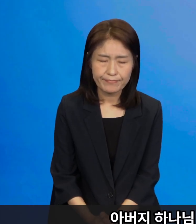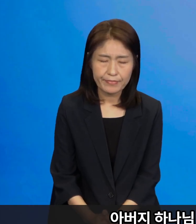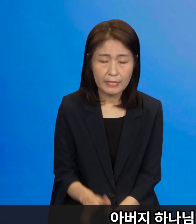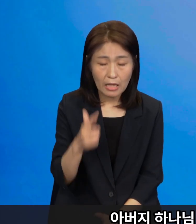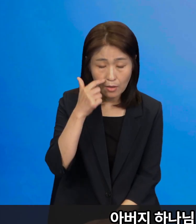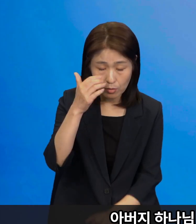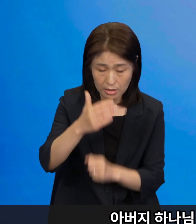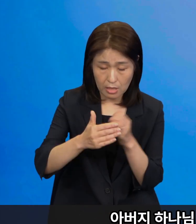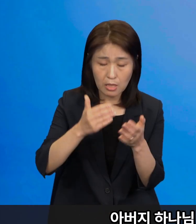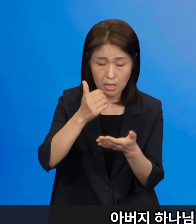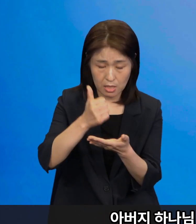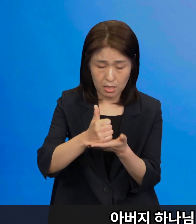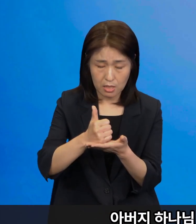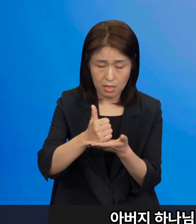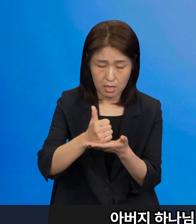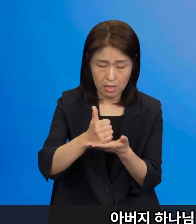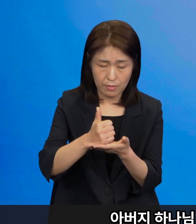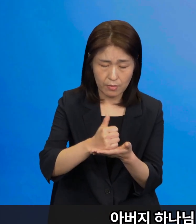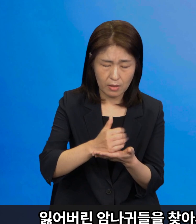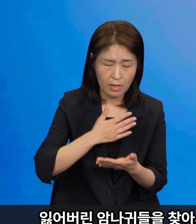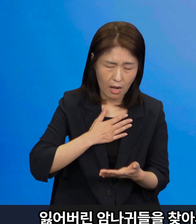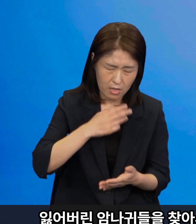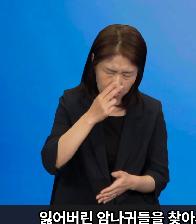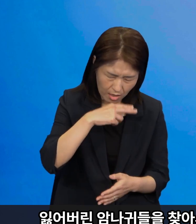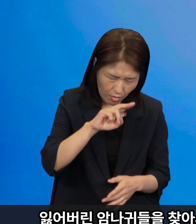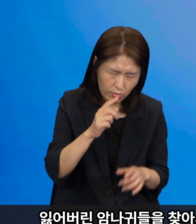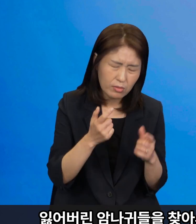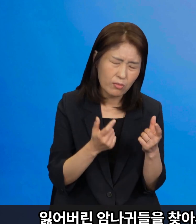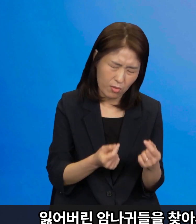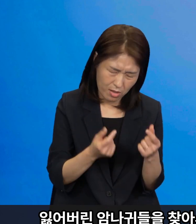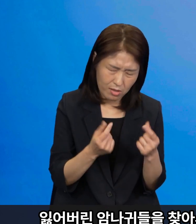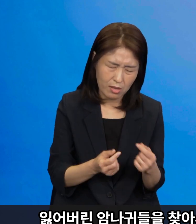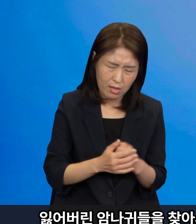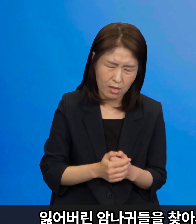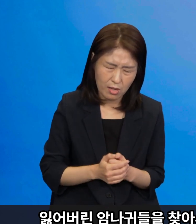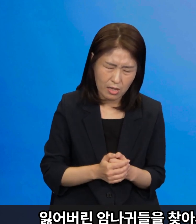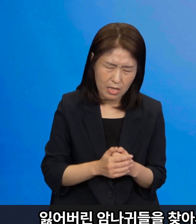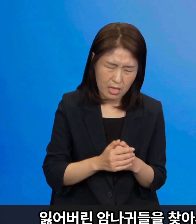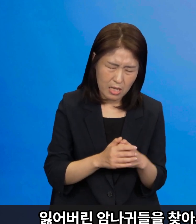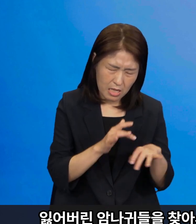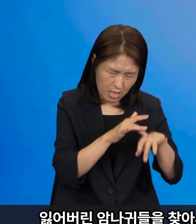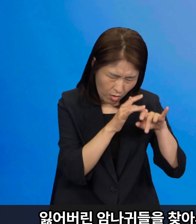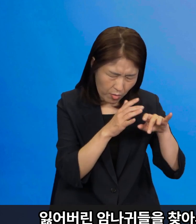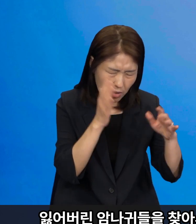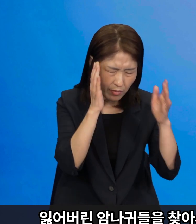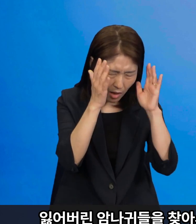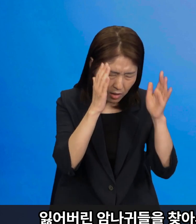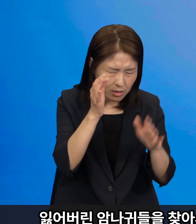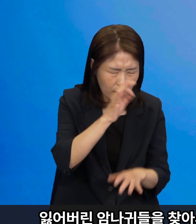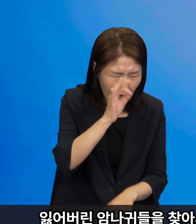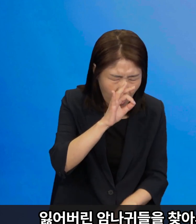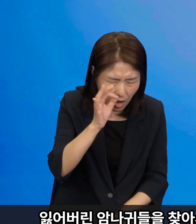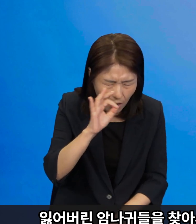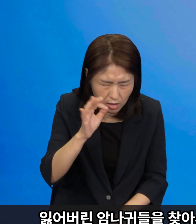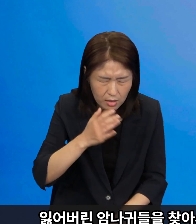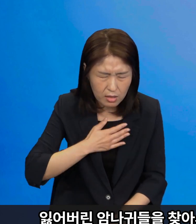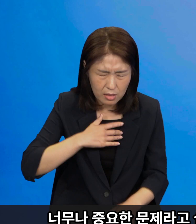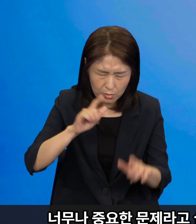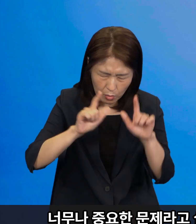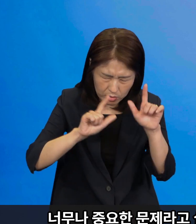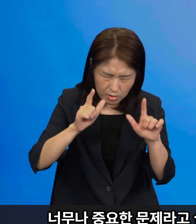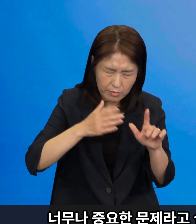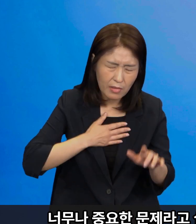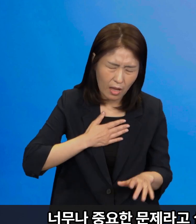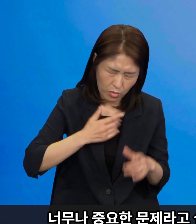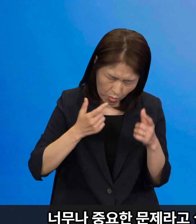아버지 하나님, 우리가 꼭 사울과 같습니다. 잃어버린 암나귀들을 찾아서 헤매는 바로 사울이 바로 우리입니다.